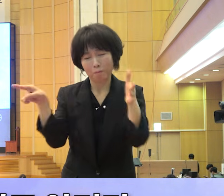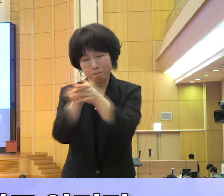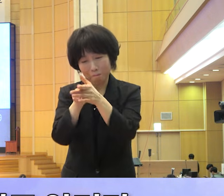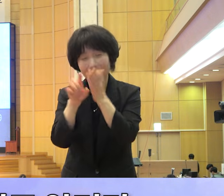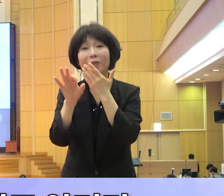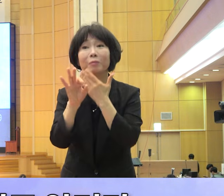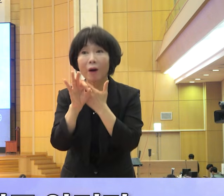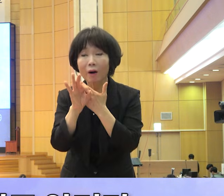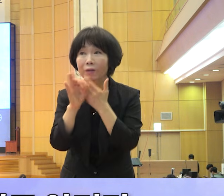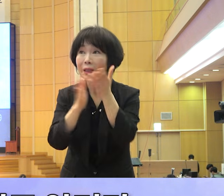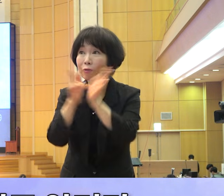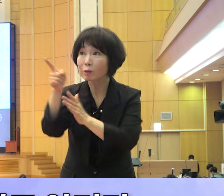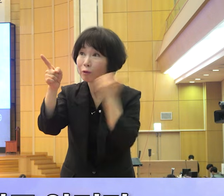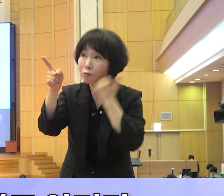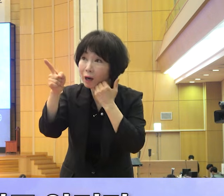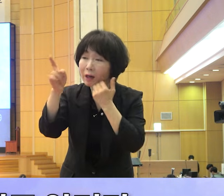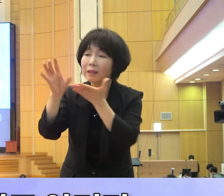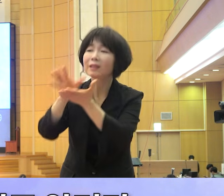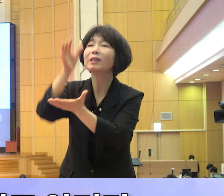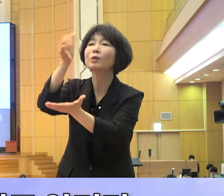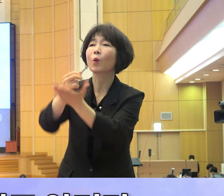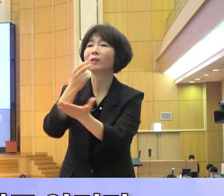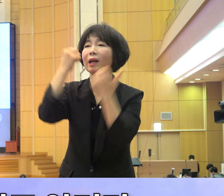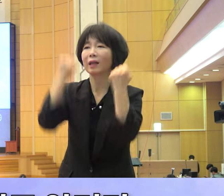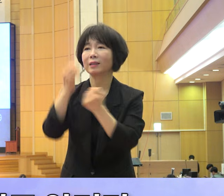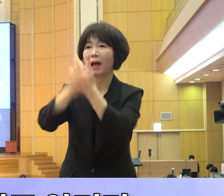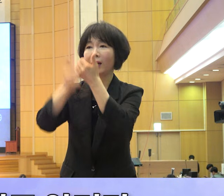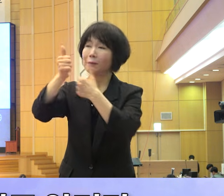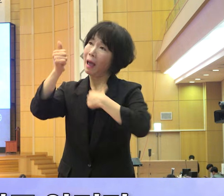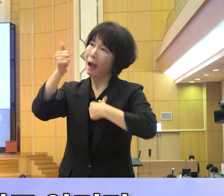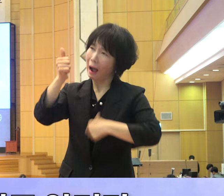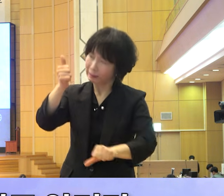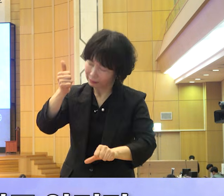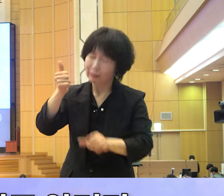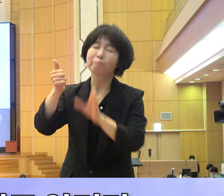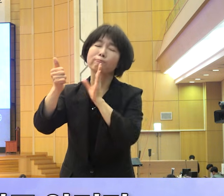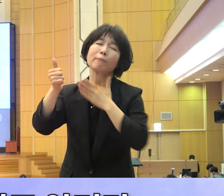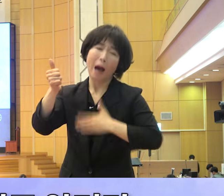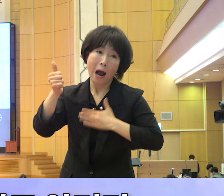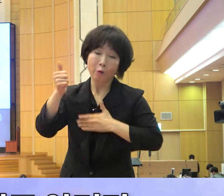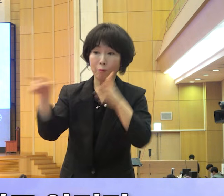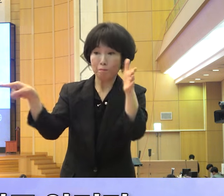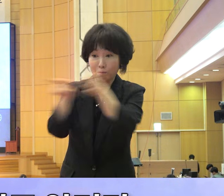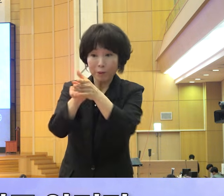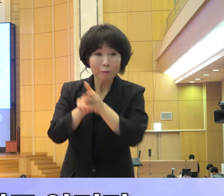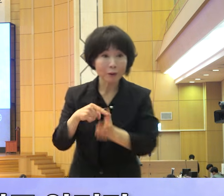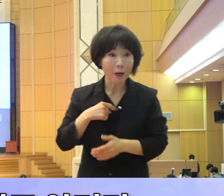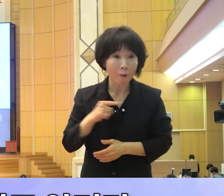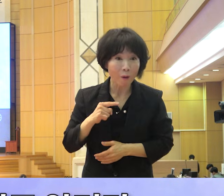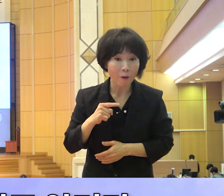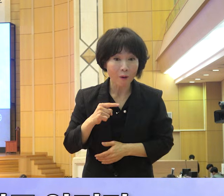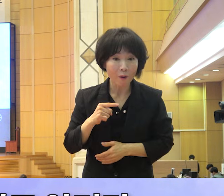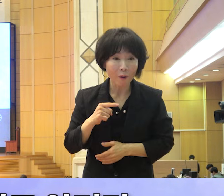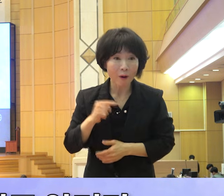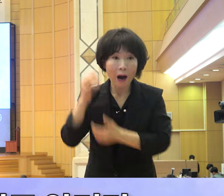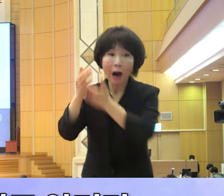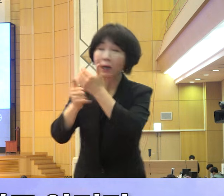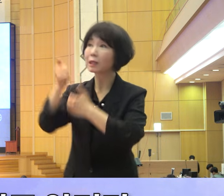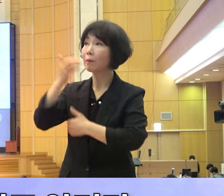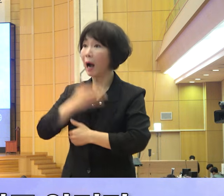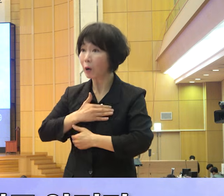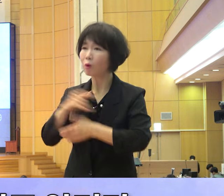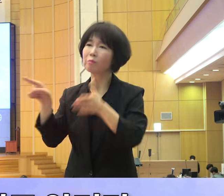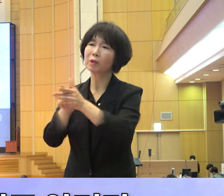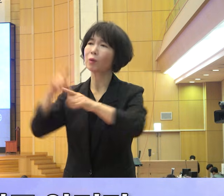믿으면, 그리스도요 살아계신 하나님의 아들이라는 걸 알고 믿으면 하나님도 알고